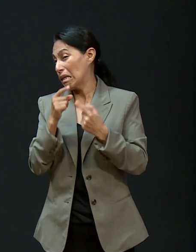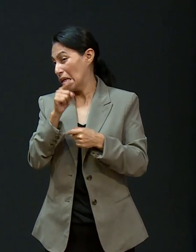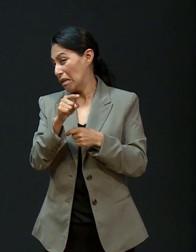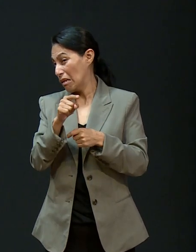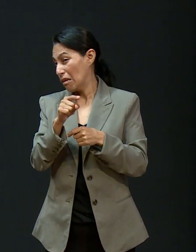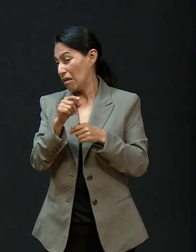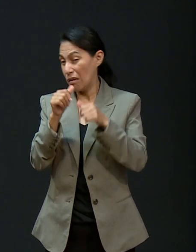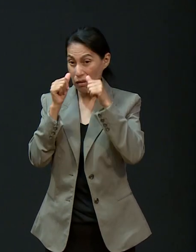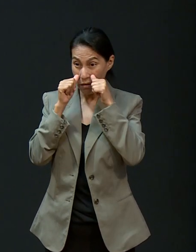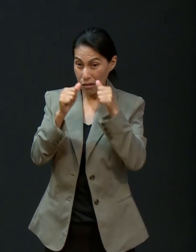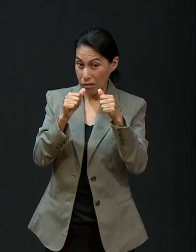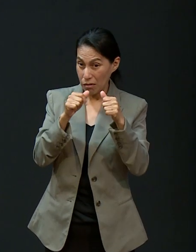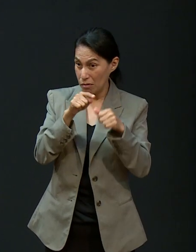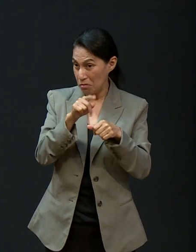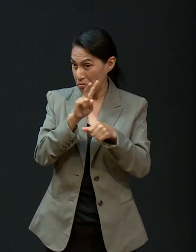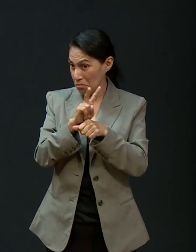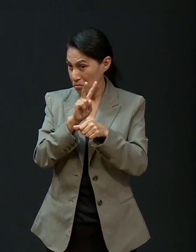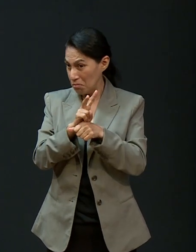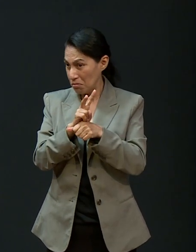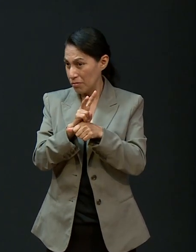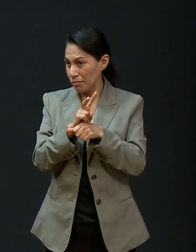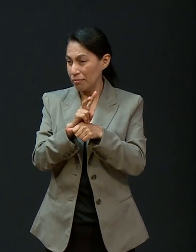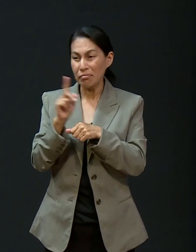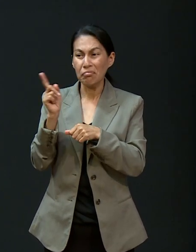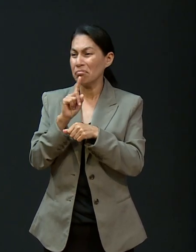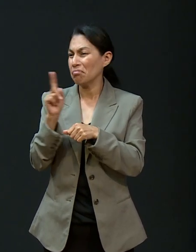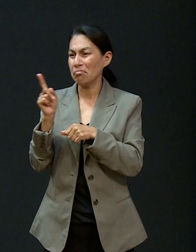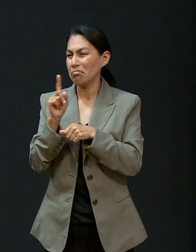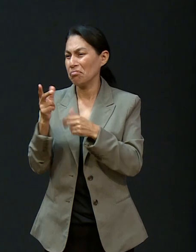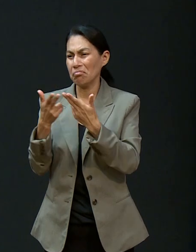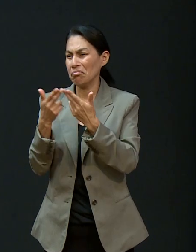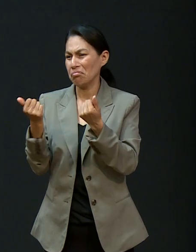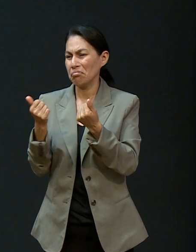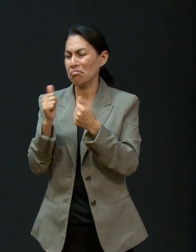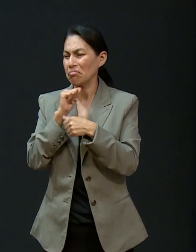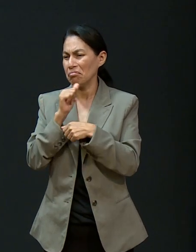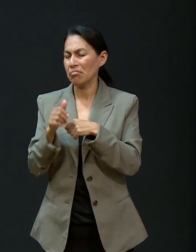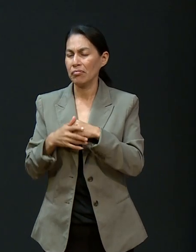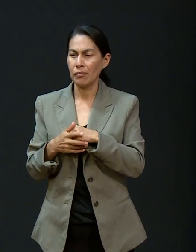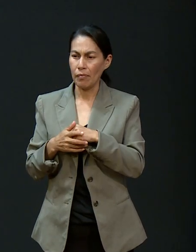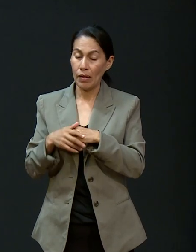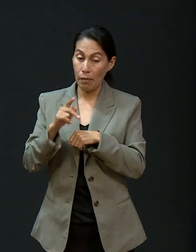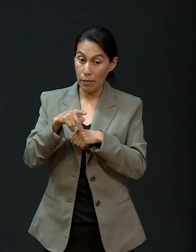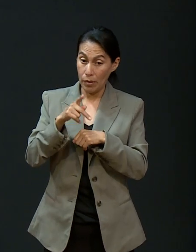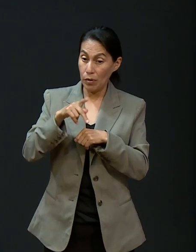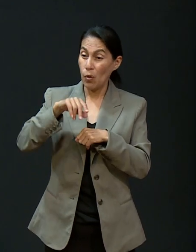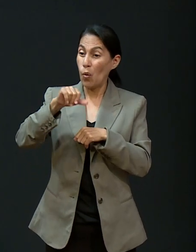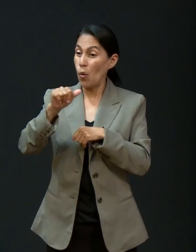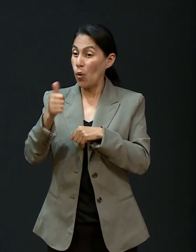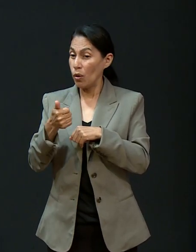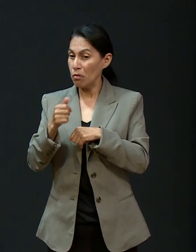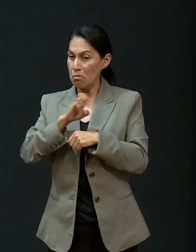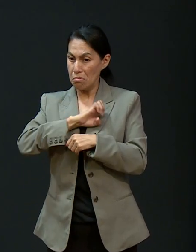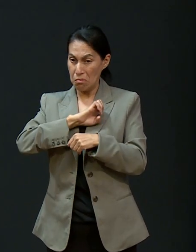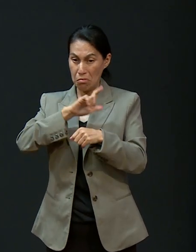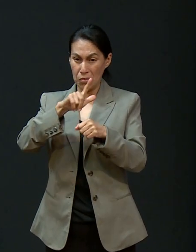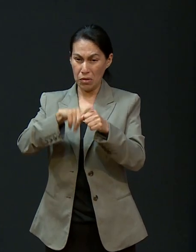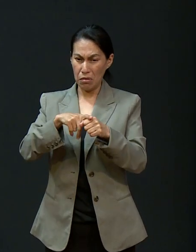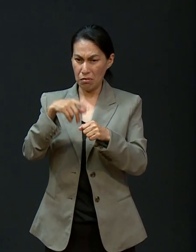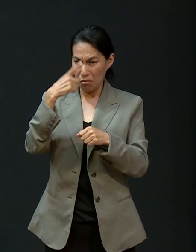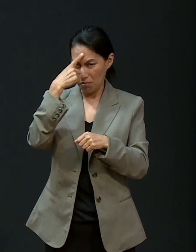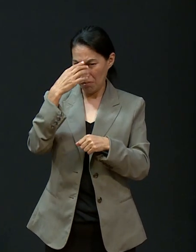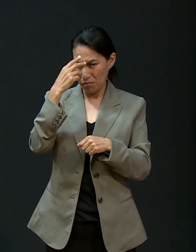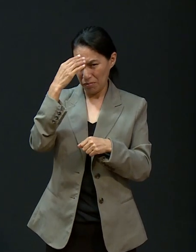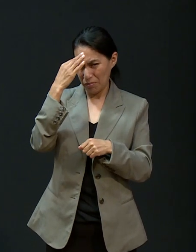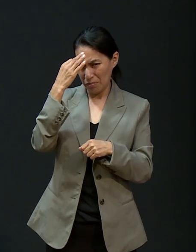si había alguno que estaba en guardia en este hospital. Y me dijo, no, no hay ninguno, pero hay un otro médico que es especialista